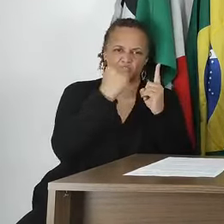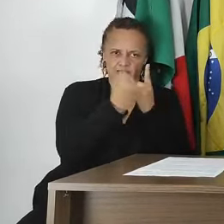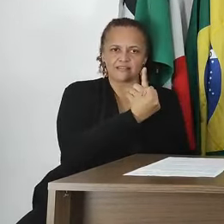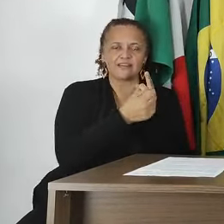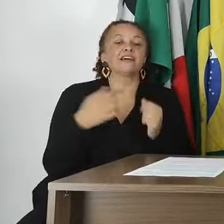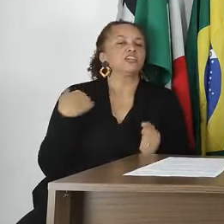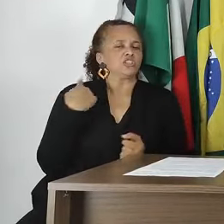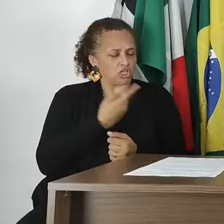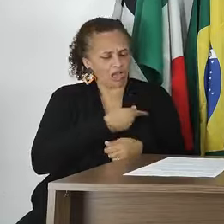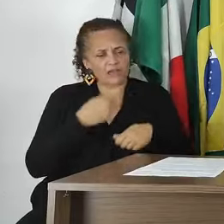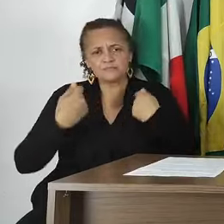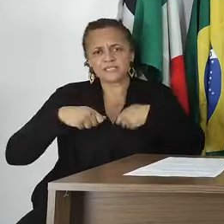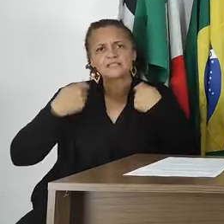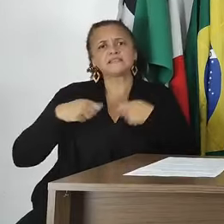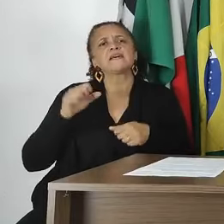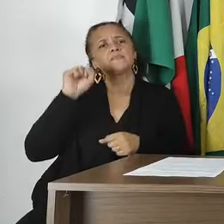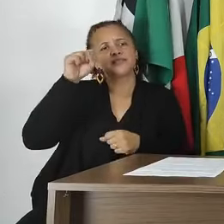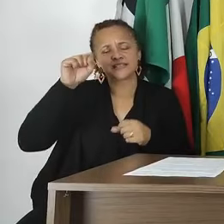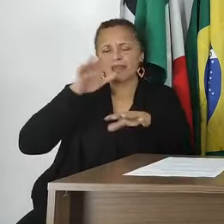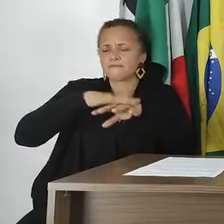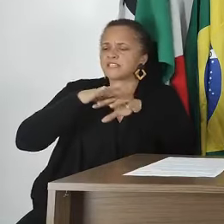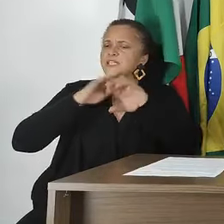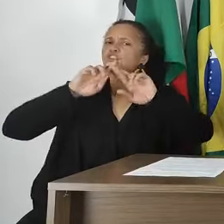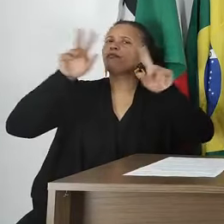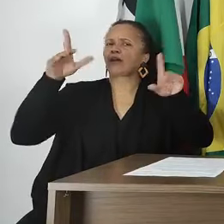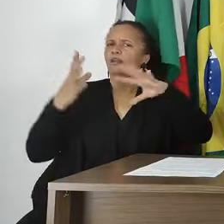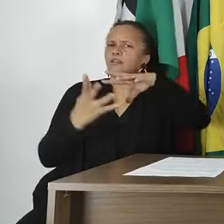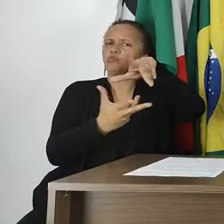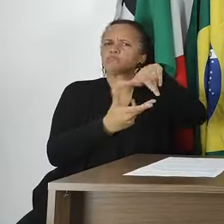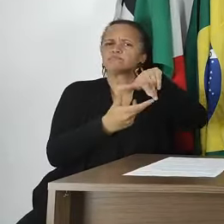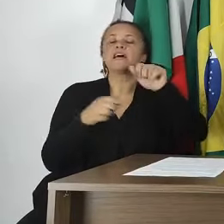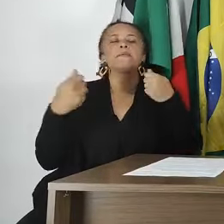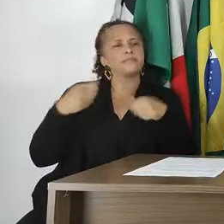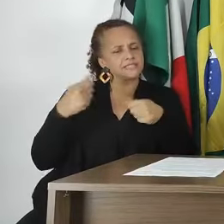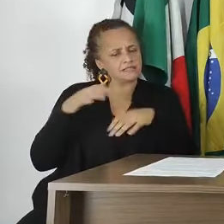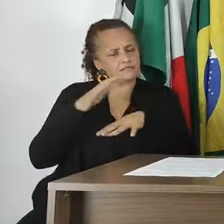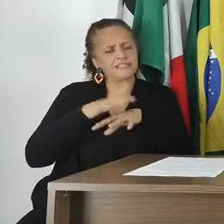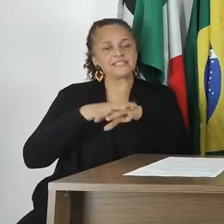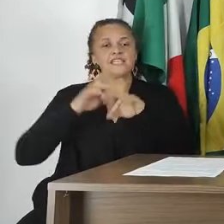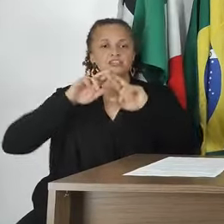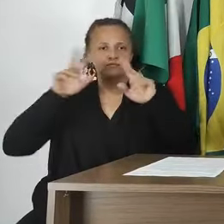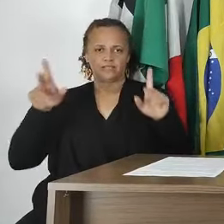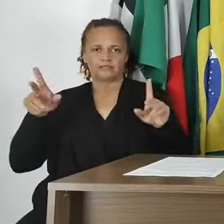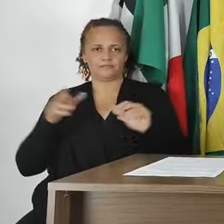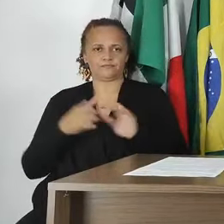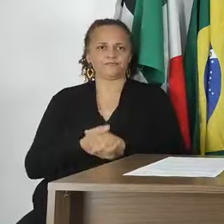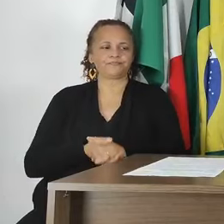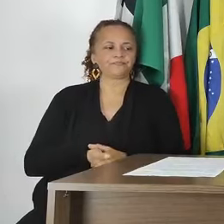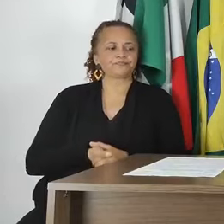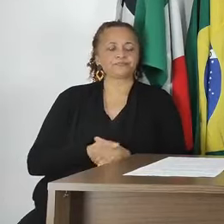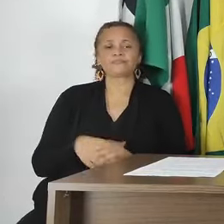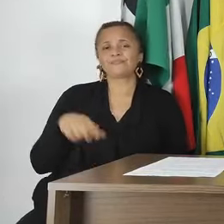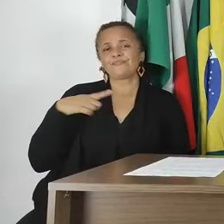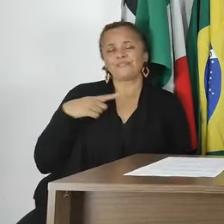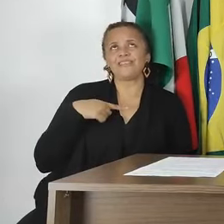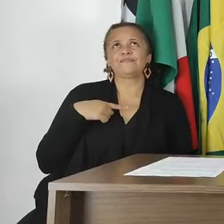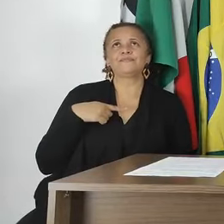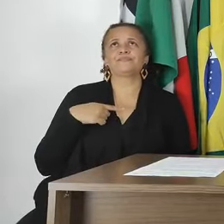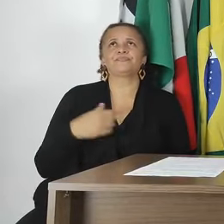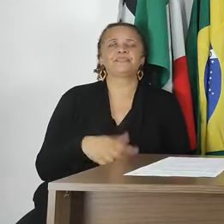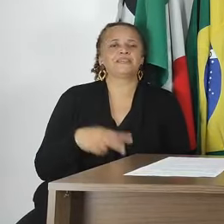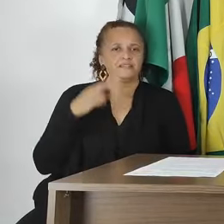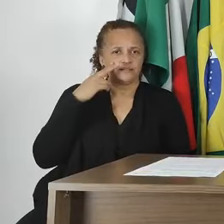Nós temos que realmente fazer a diferença. Tá ok? É como uma vez uma ilustração que eu